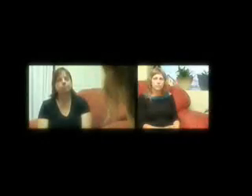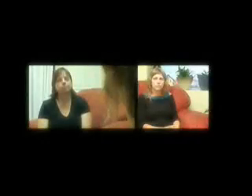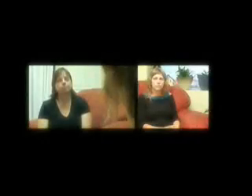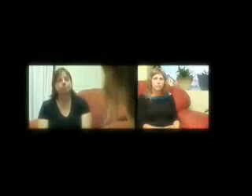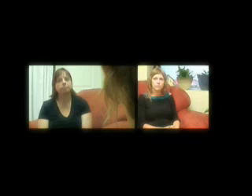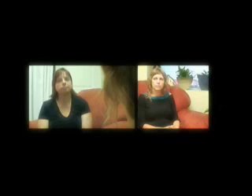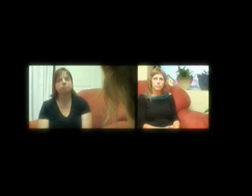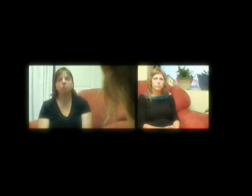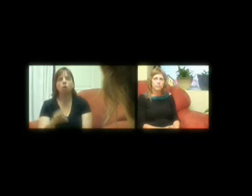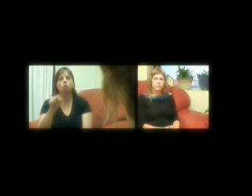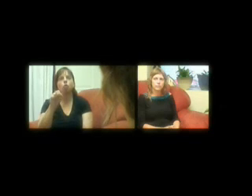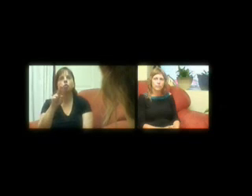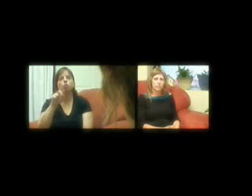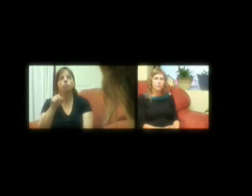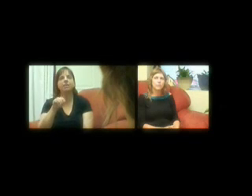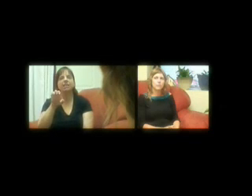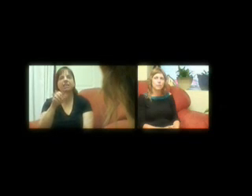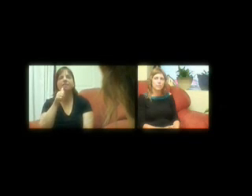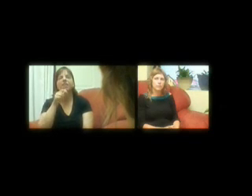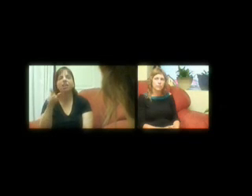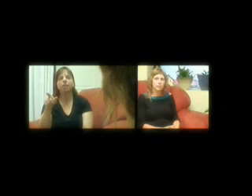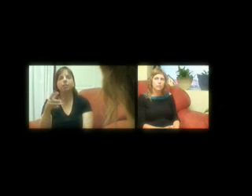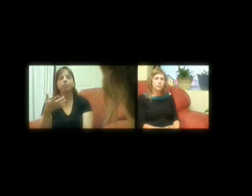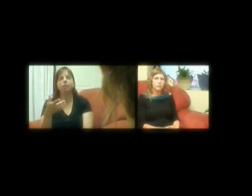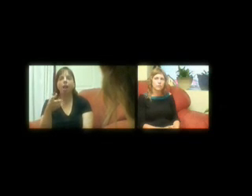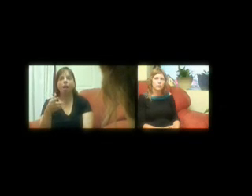en entendant la dramatique, banalise la violence conjugale qu'elle vit.